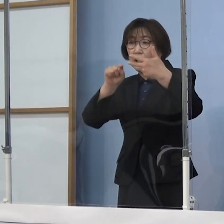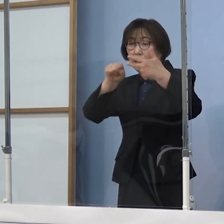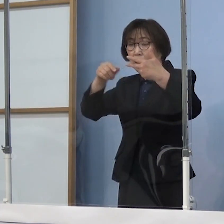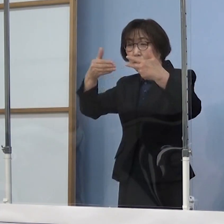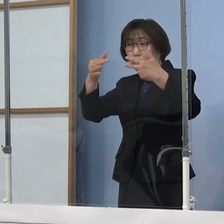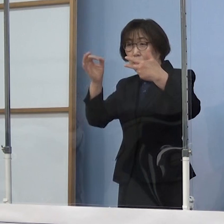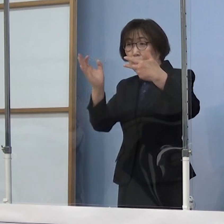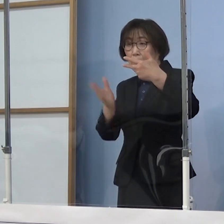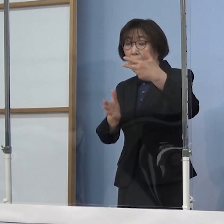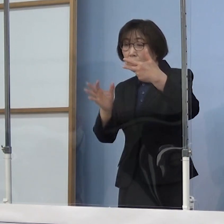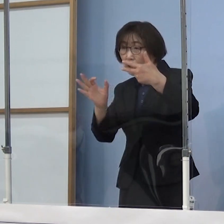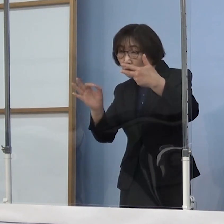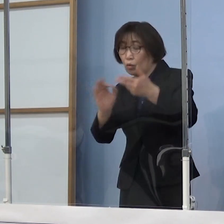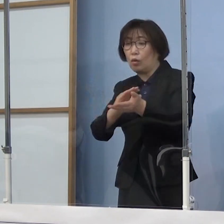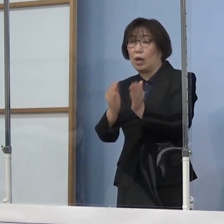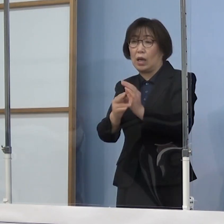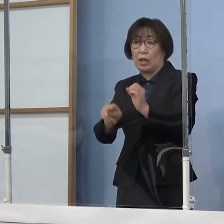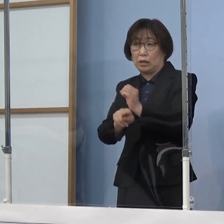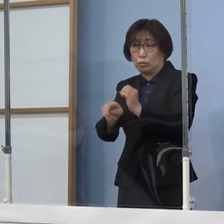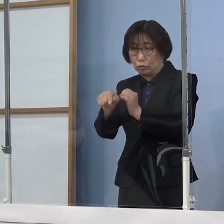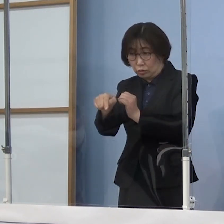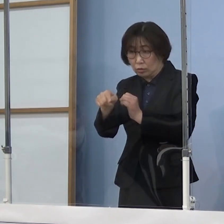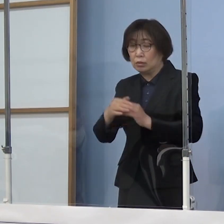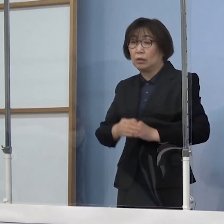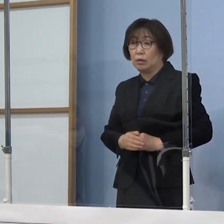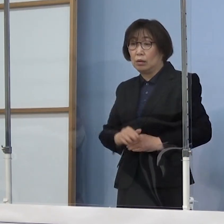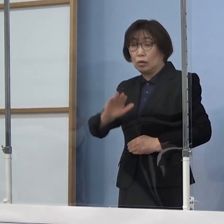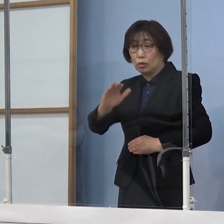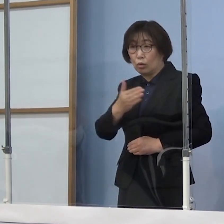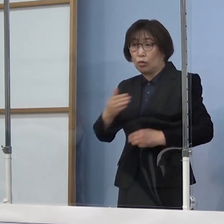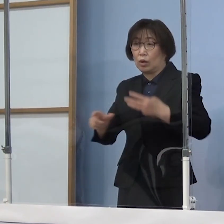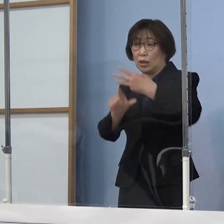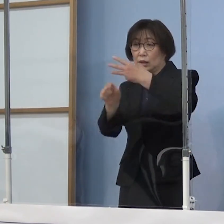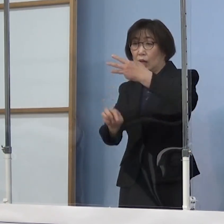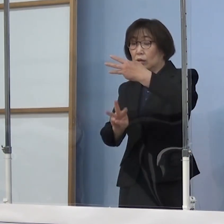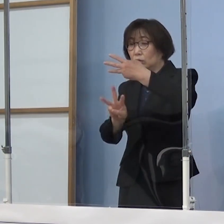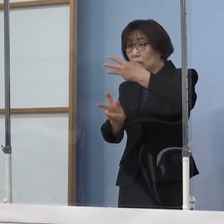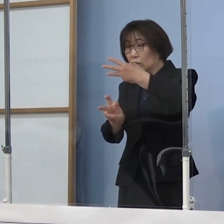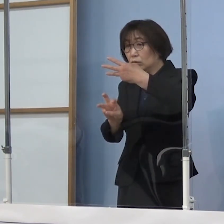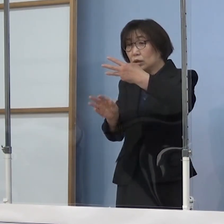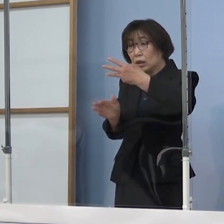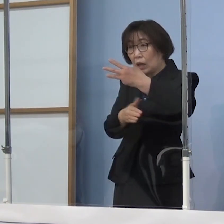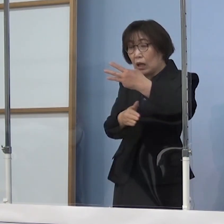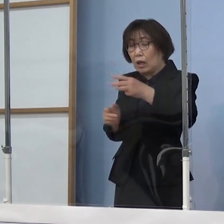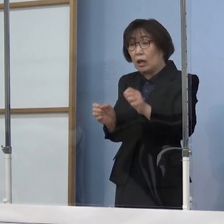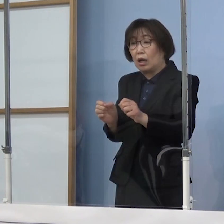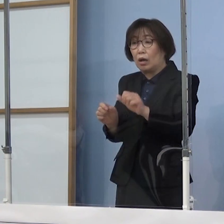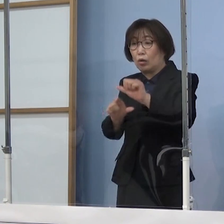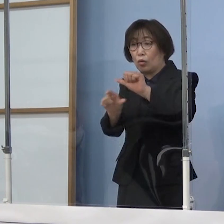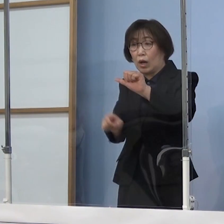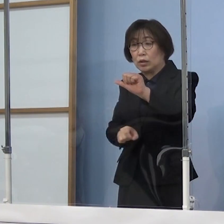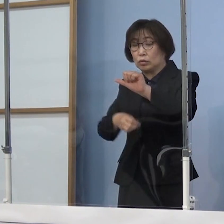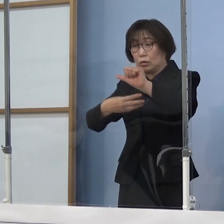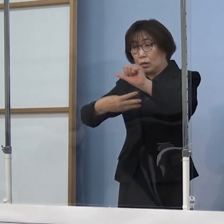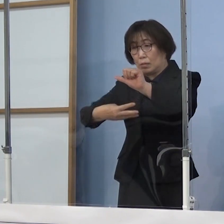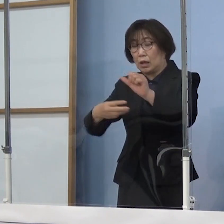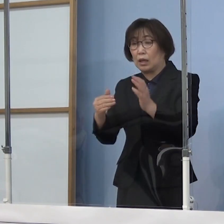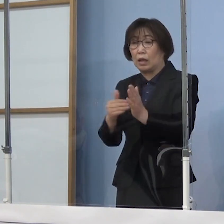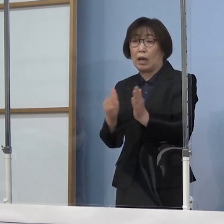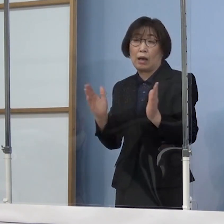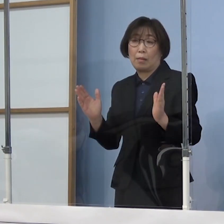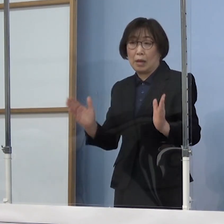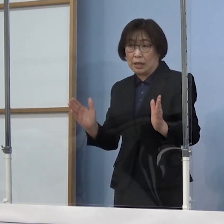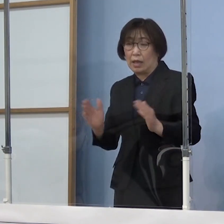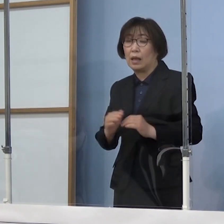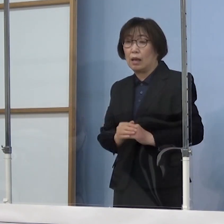17.9% が変異株。ところが3月30日から直近の5月の3日まで、数としては同